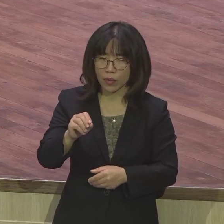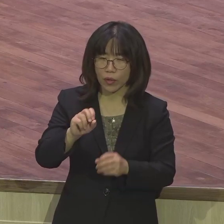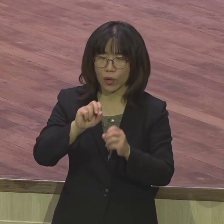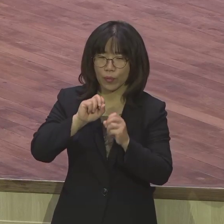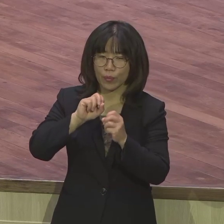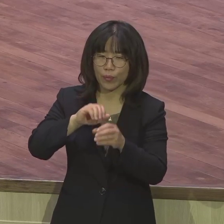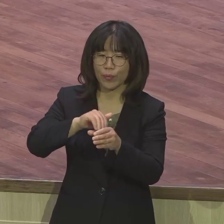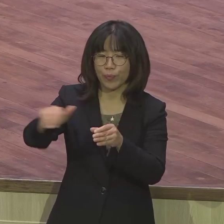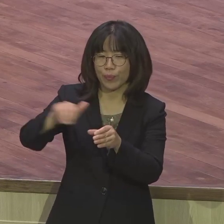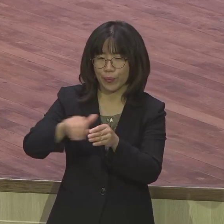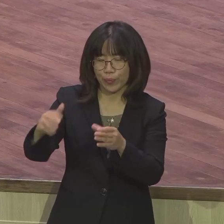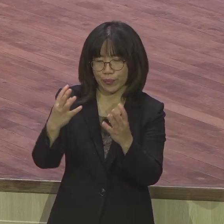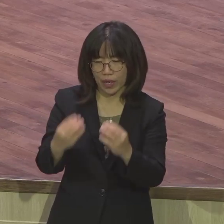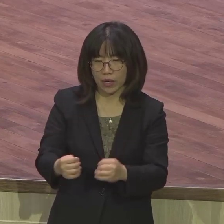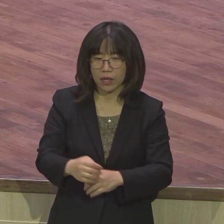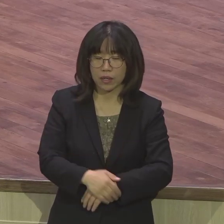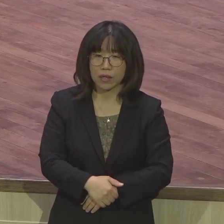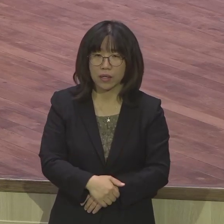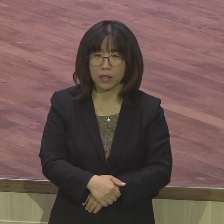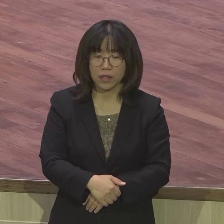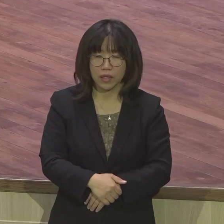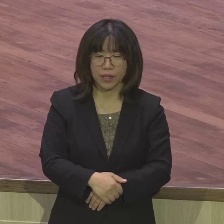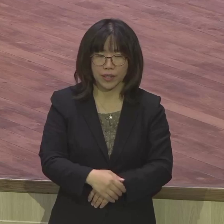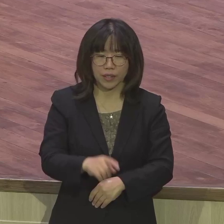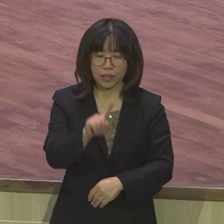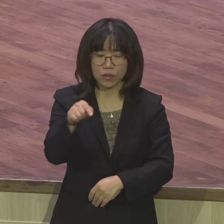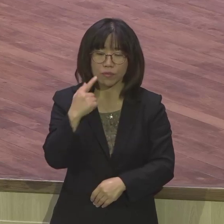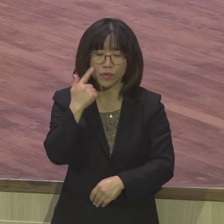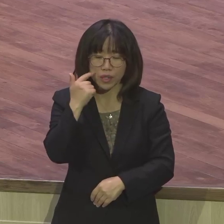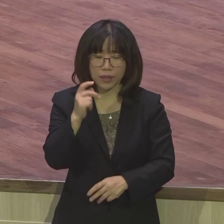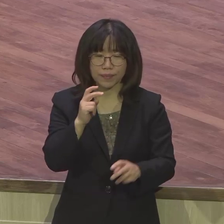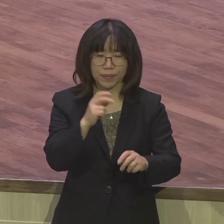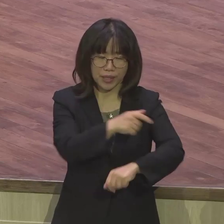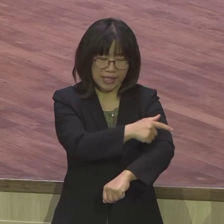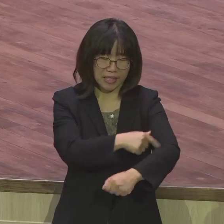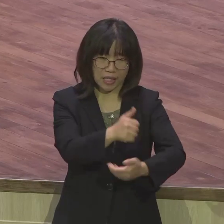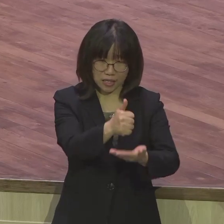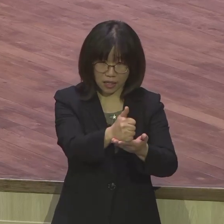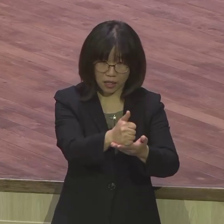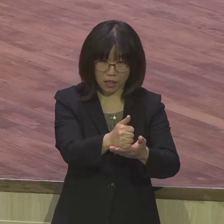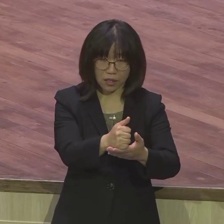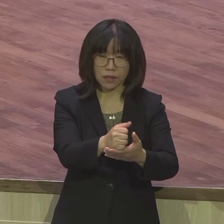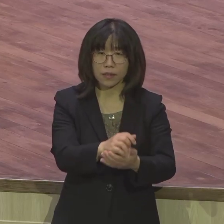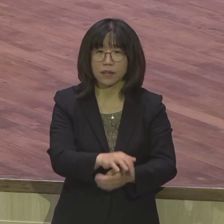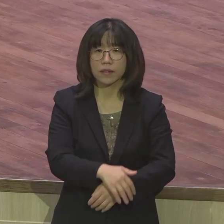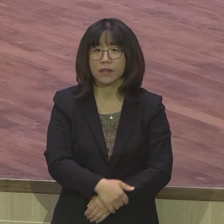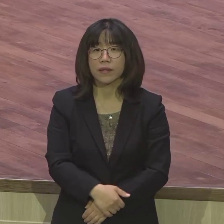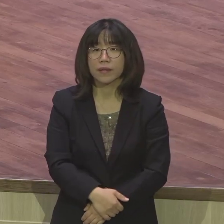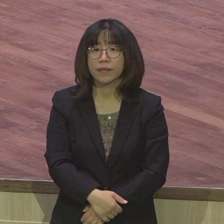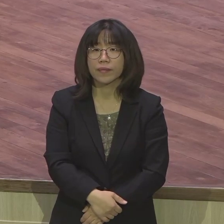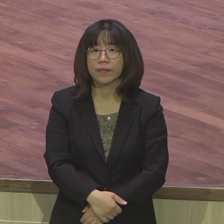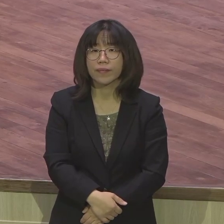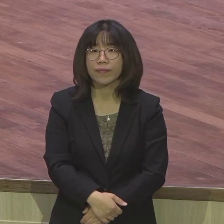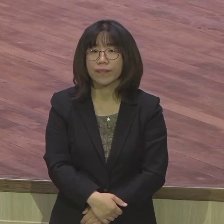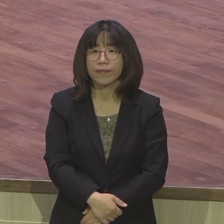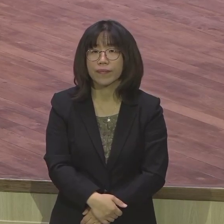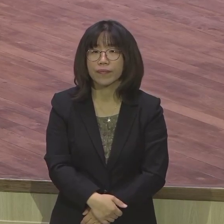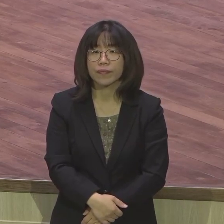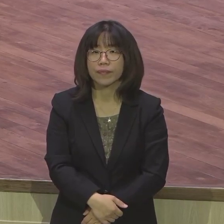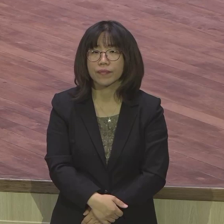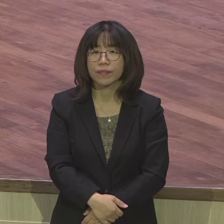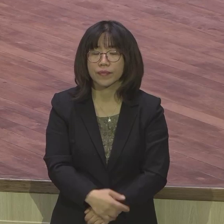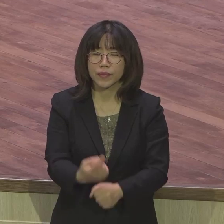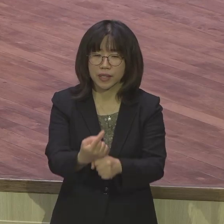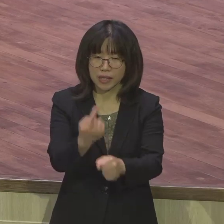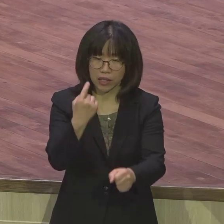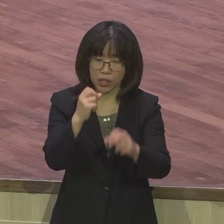뭐 있습니까? 우리 담임 목사님 이사장으로 이렇게 후원하시고 그리고 네 분의 이사가 50만 원씩 하는데 작년에 선교 갔다 오신